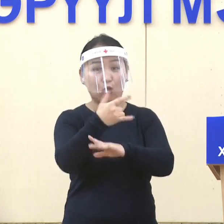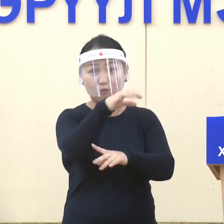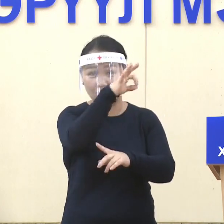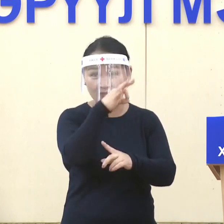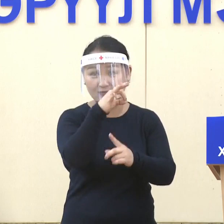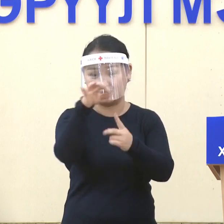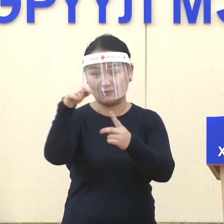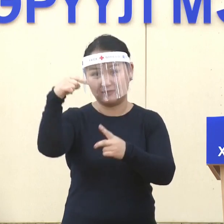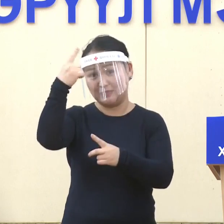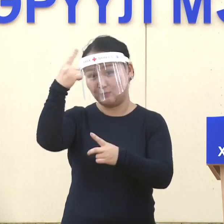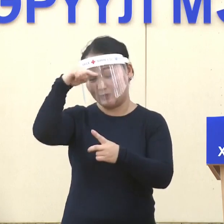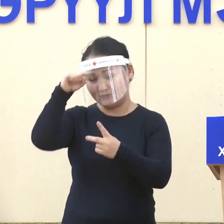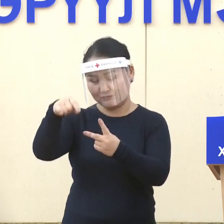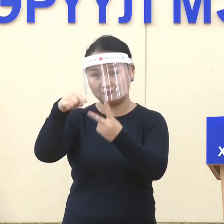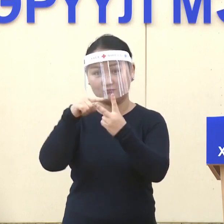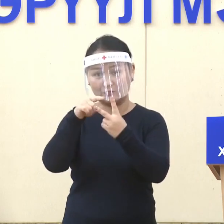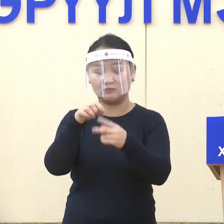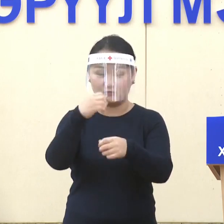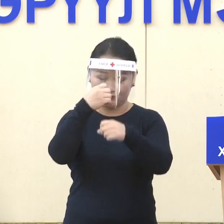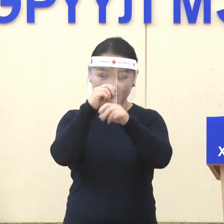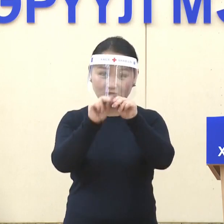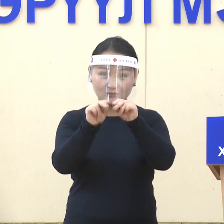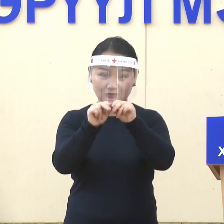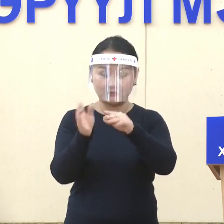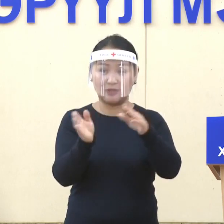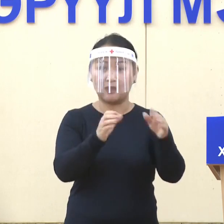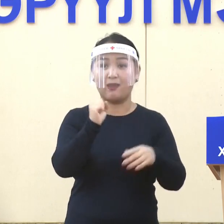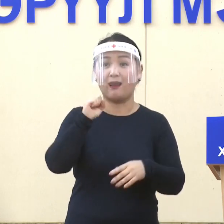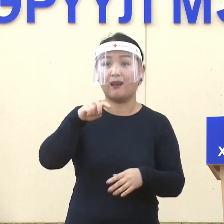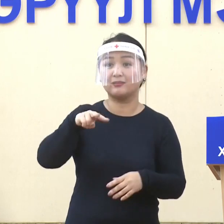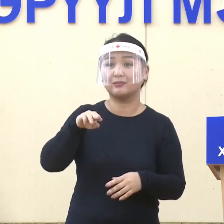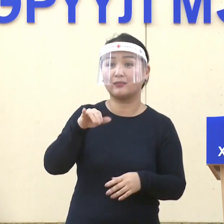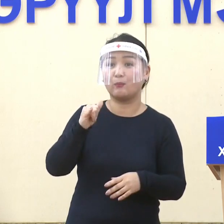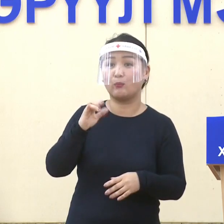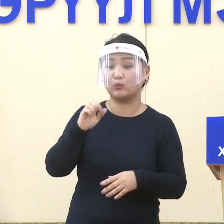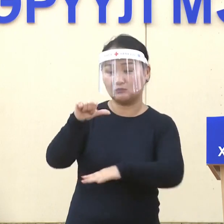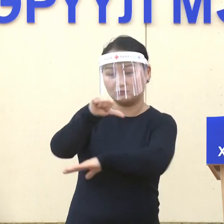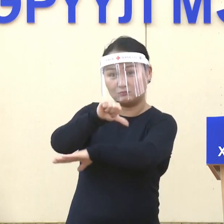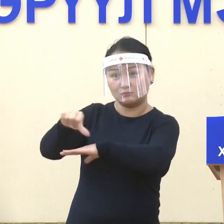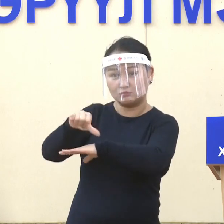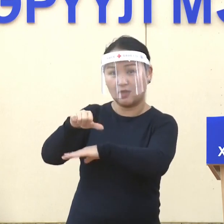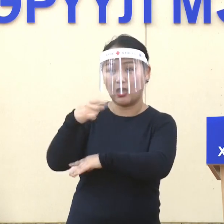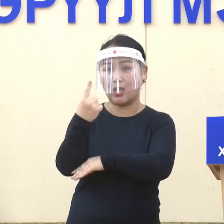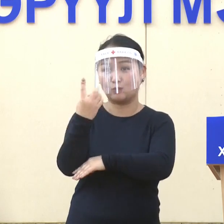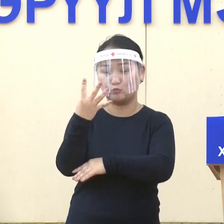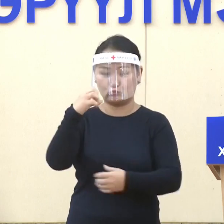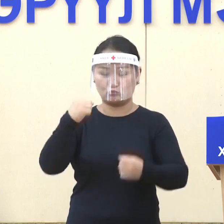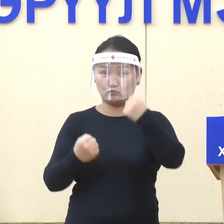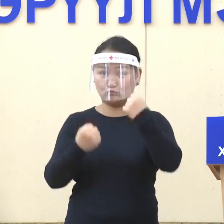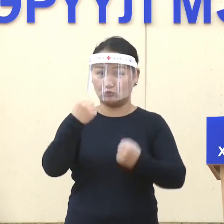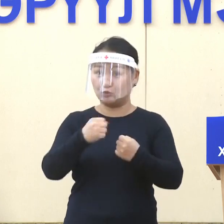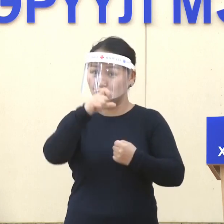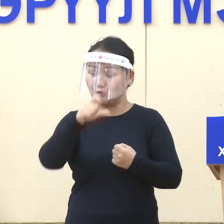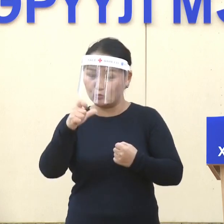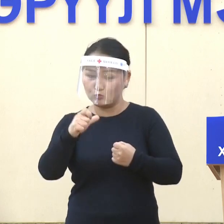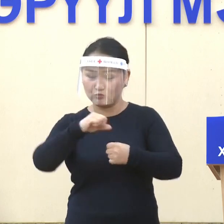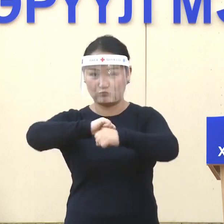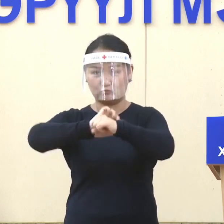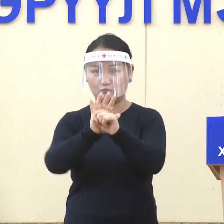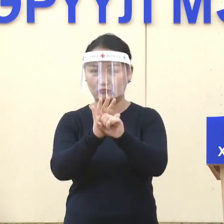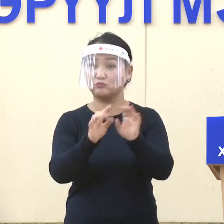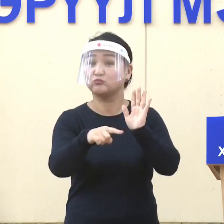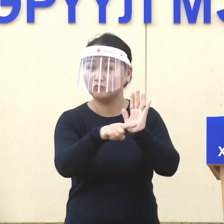хийжээ. Алтан болгийн бомтор орж ирсэн ача тээврийн 14 жолоочийн сорцон шинжилгээ хийхэд коронавирус илрээгүй